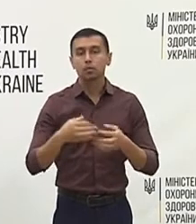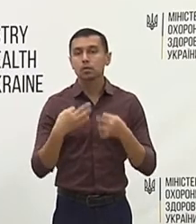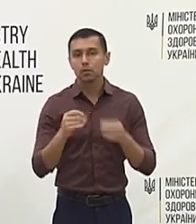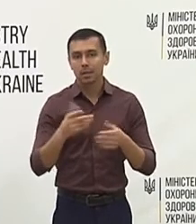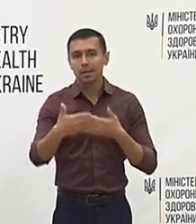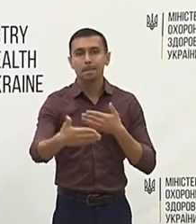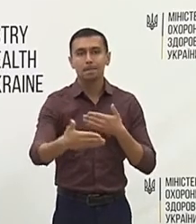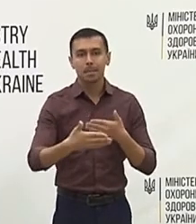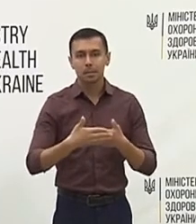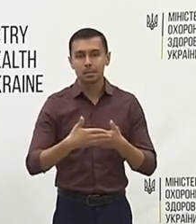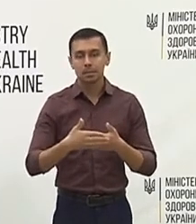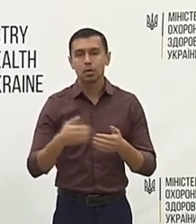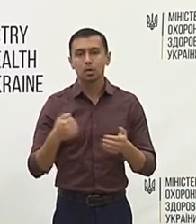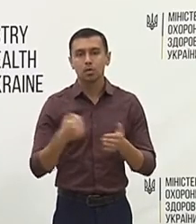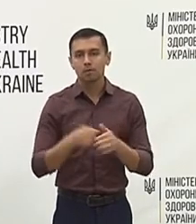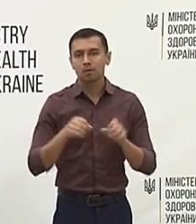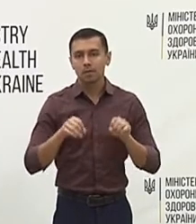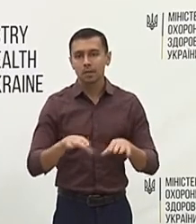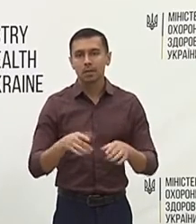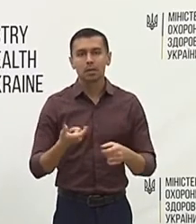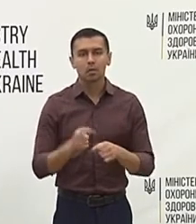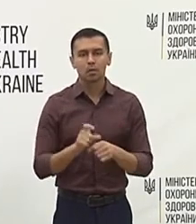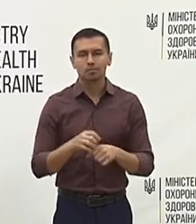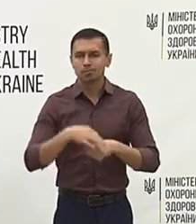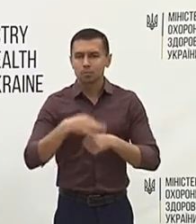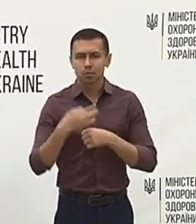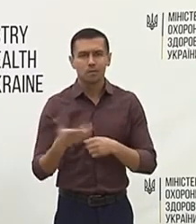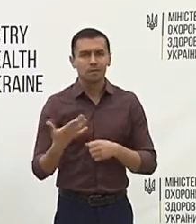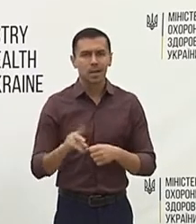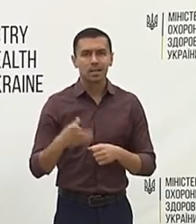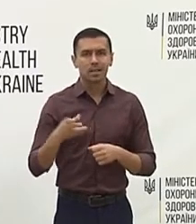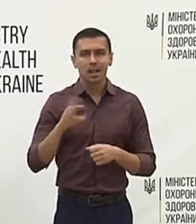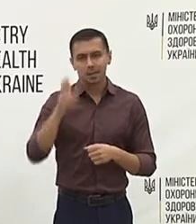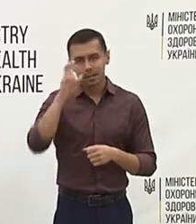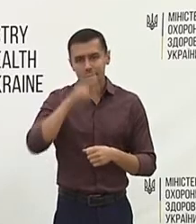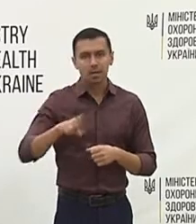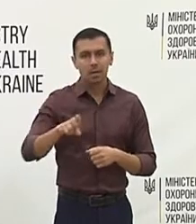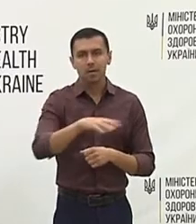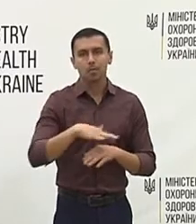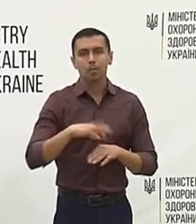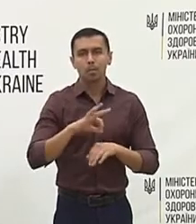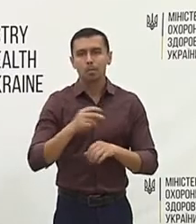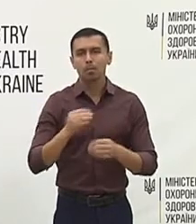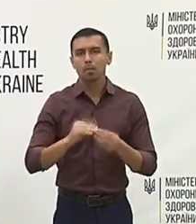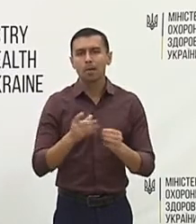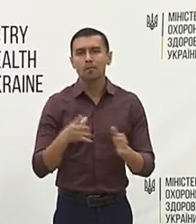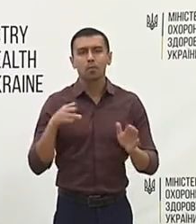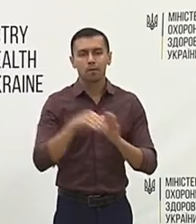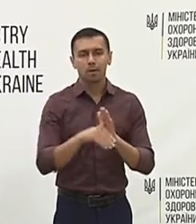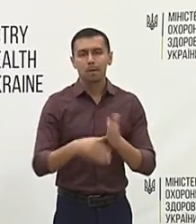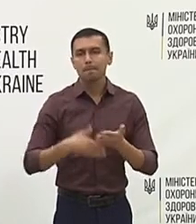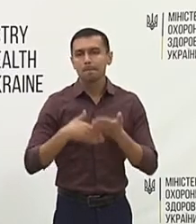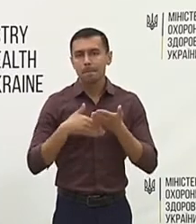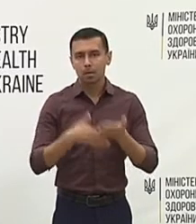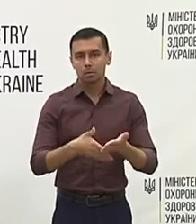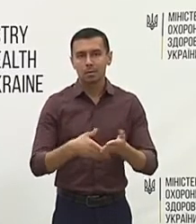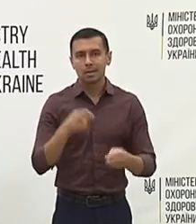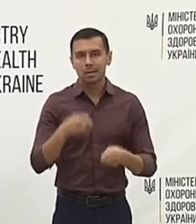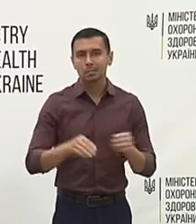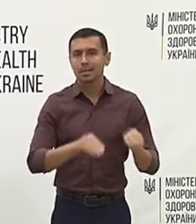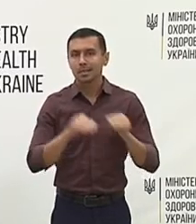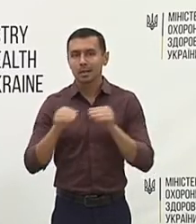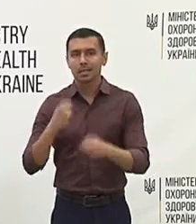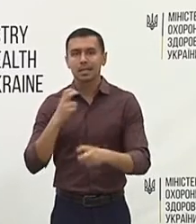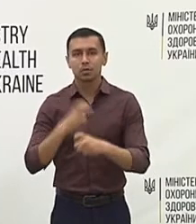дозволить наблизити до вирішення такої наболілої вже для держави проблеми, як впровадження методу